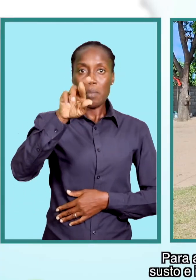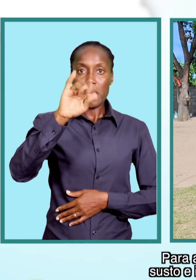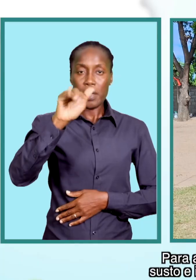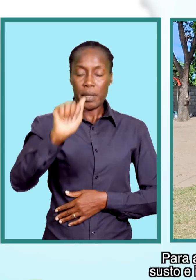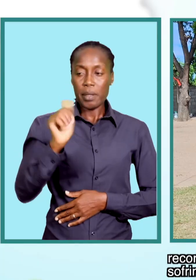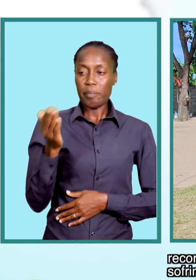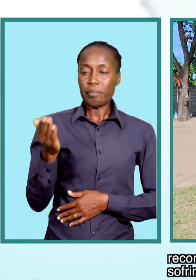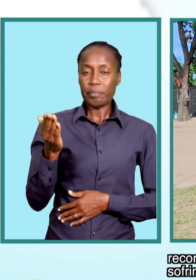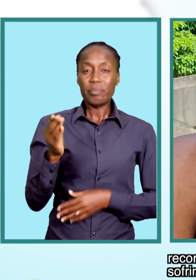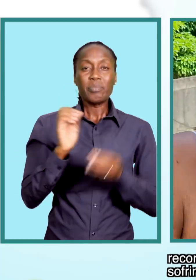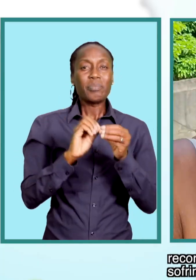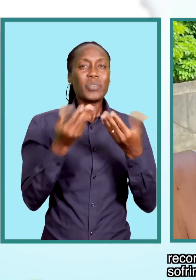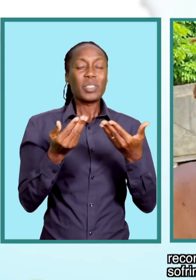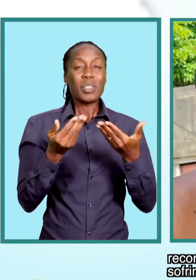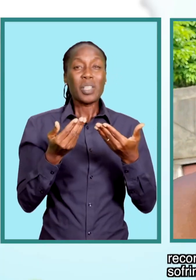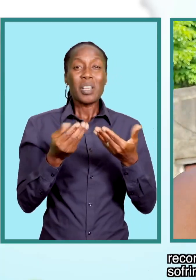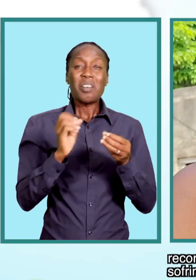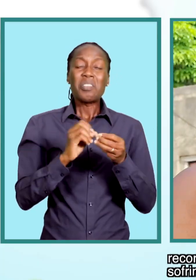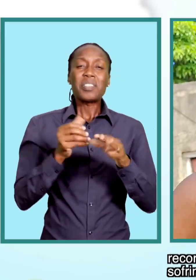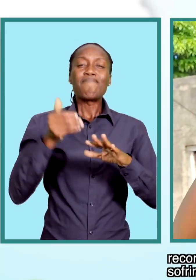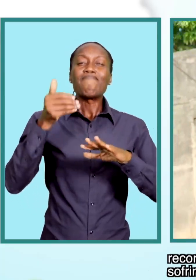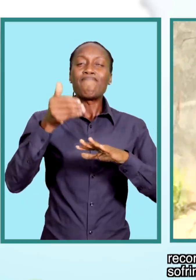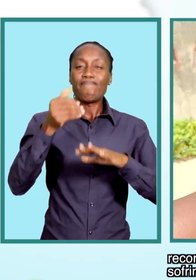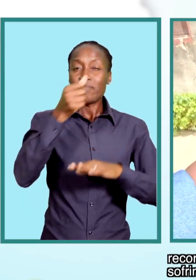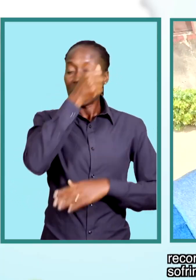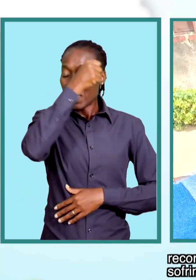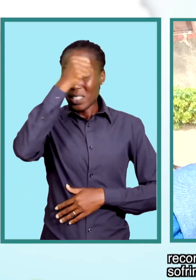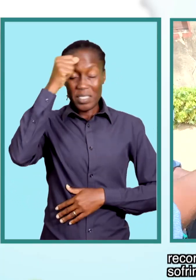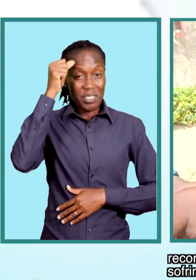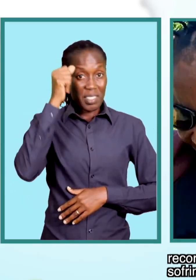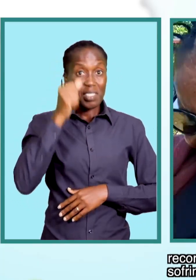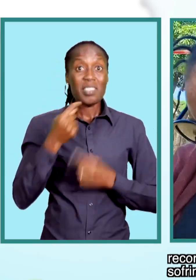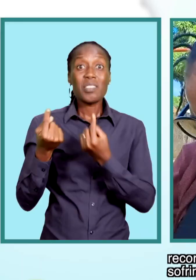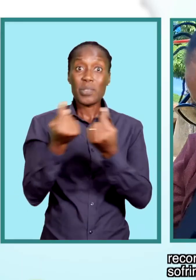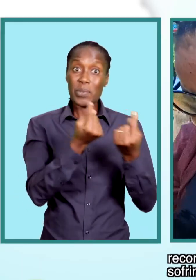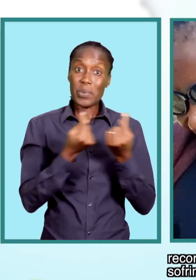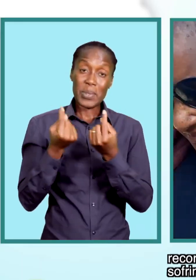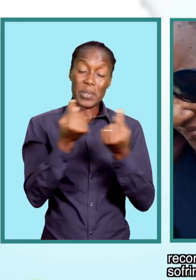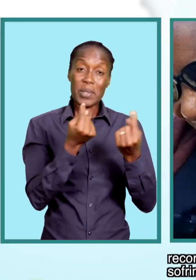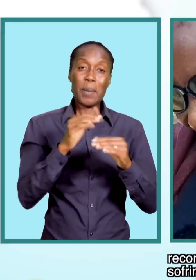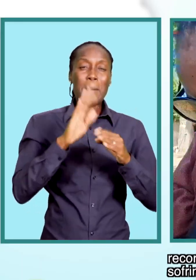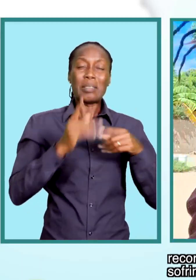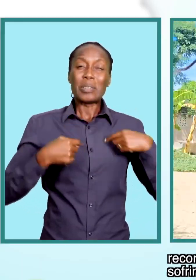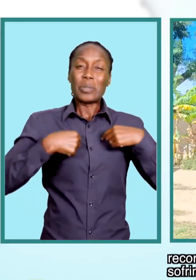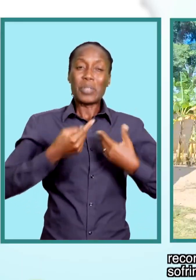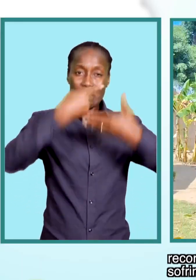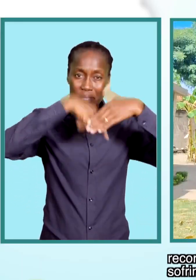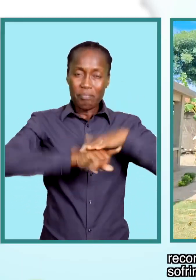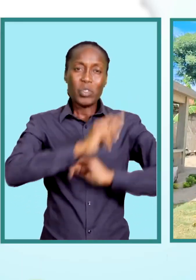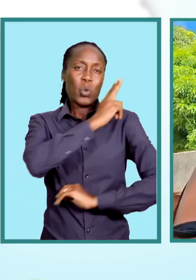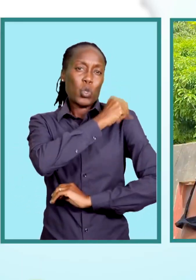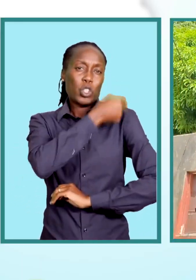da Conceição, recorda os dias difíceis, marcados por sofrimento e várias idas